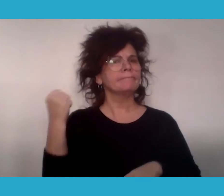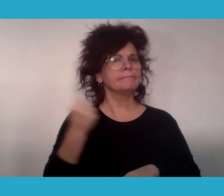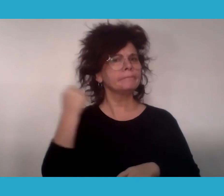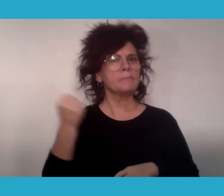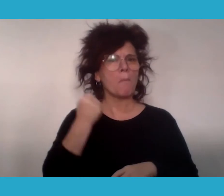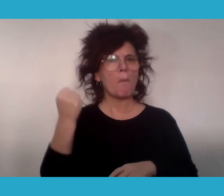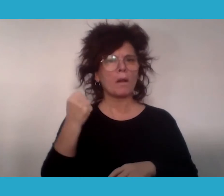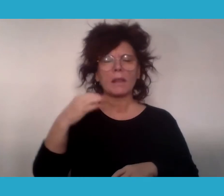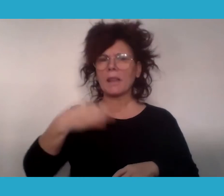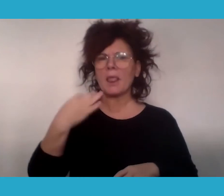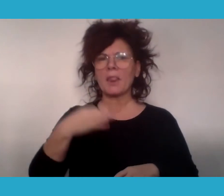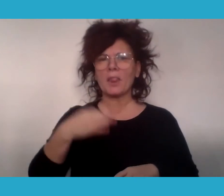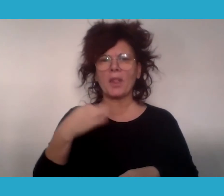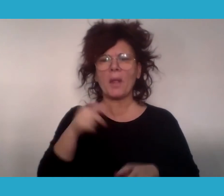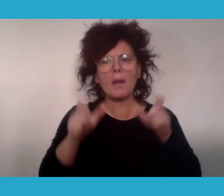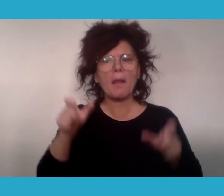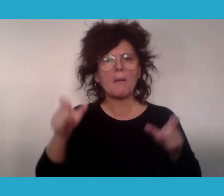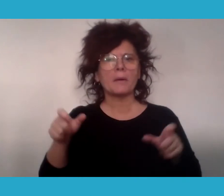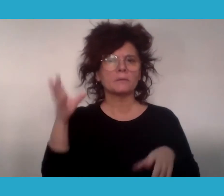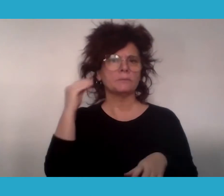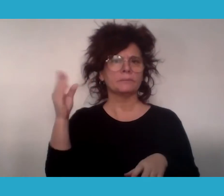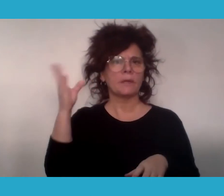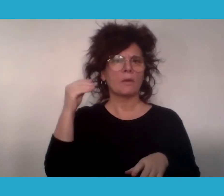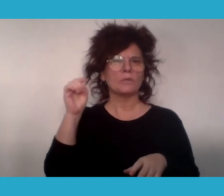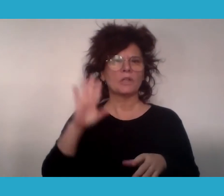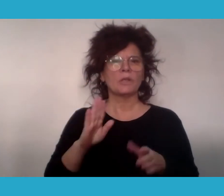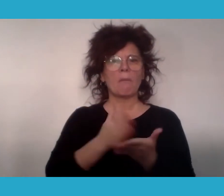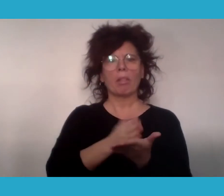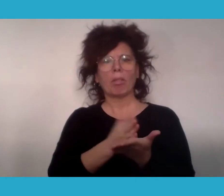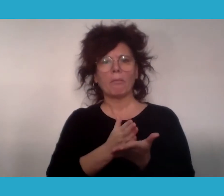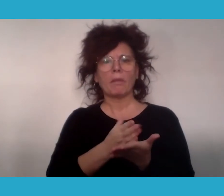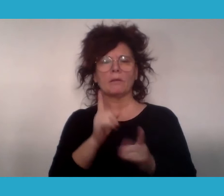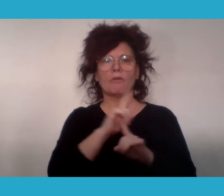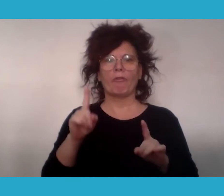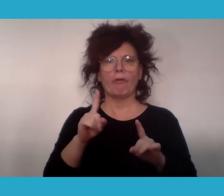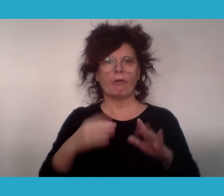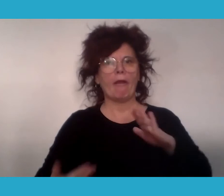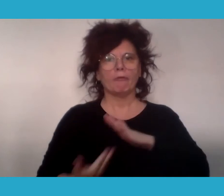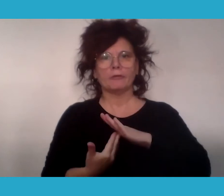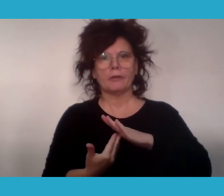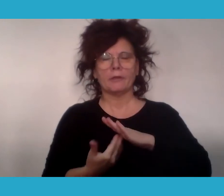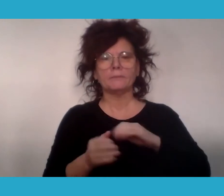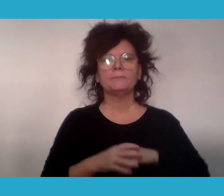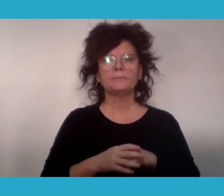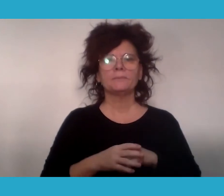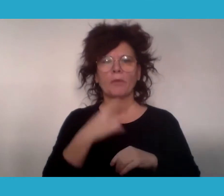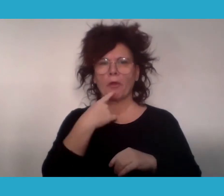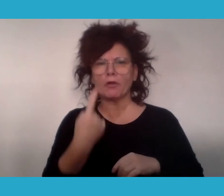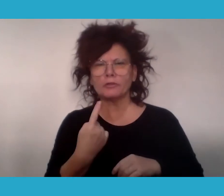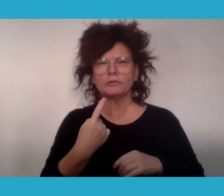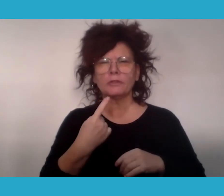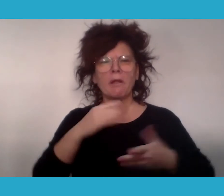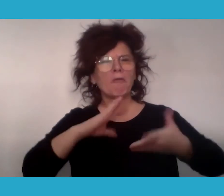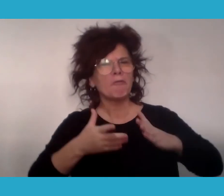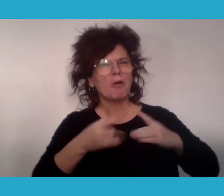clave y debe tener en cuenta lo que se está diciendo, no es un intermediario, es la autoridad de aplicación. Consulta nuevamente el mecanismo